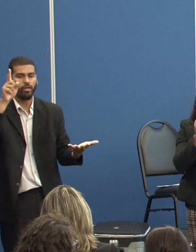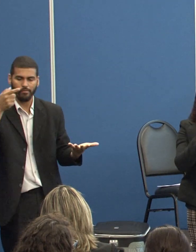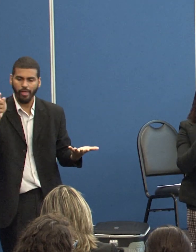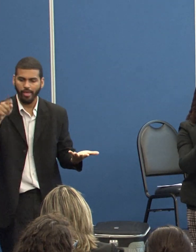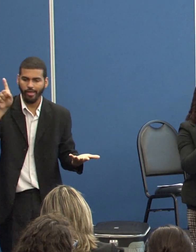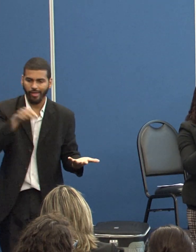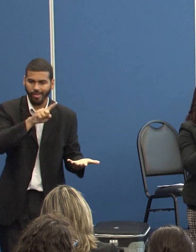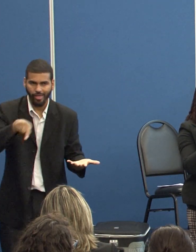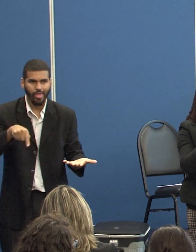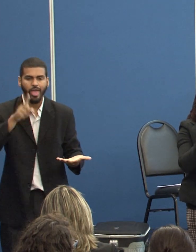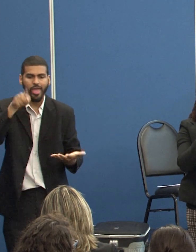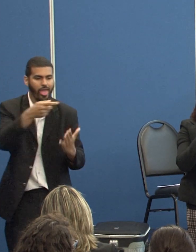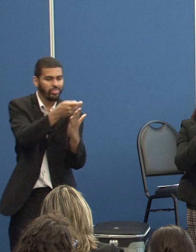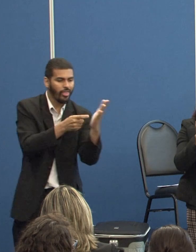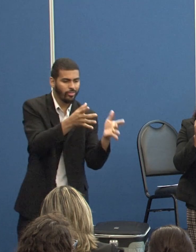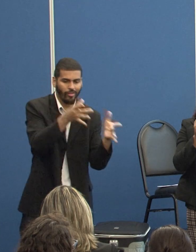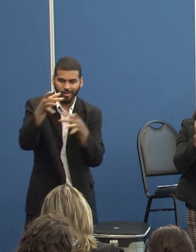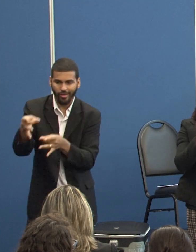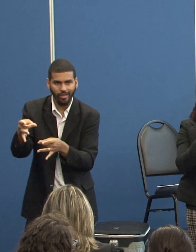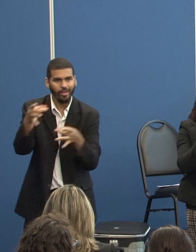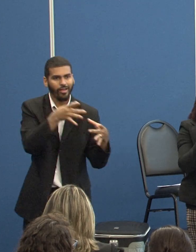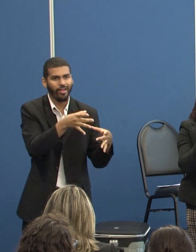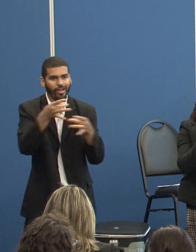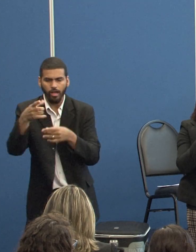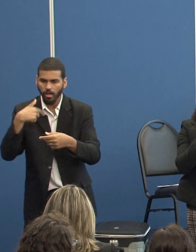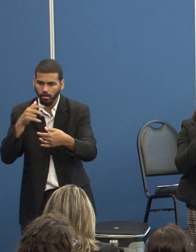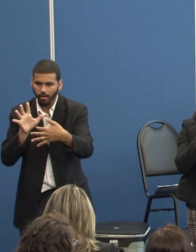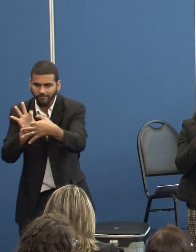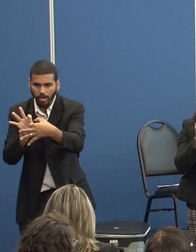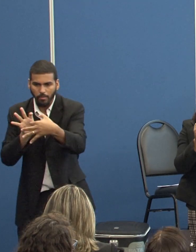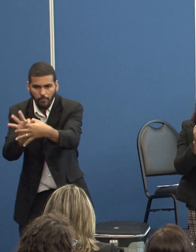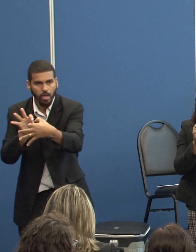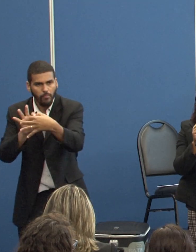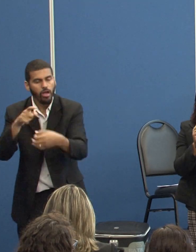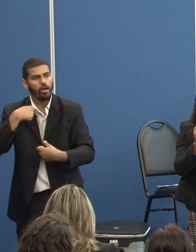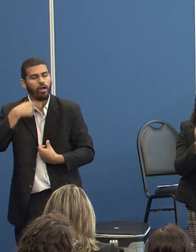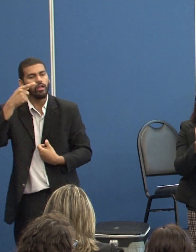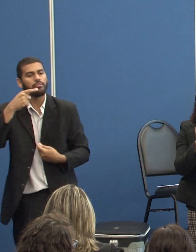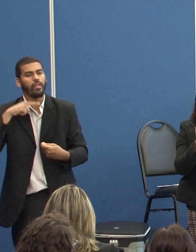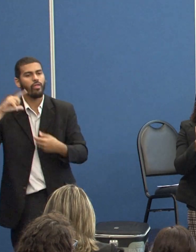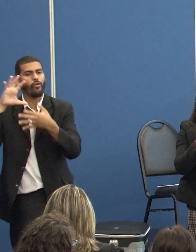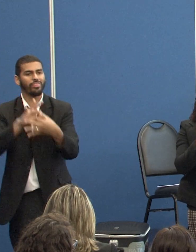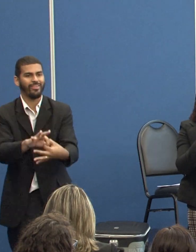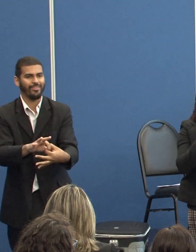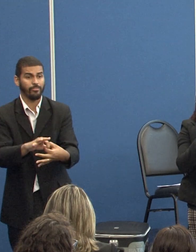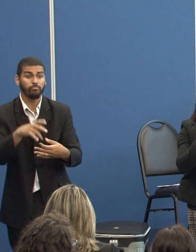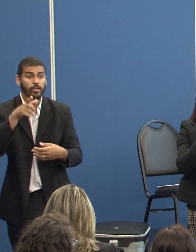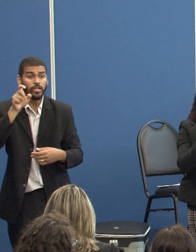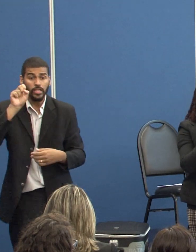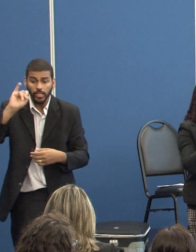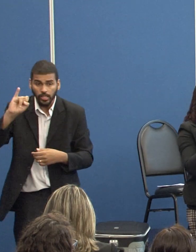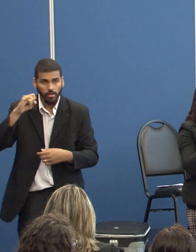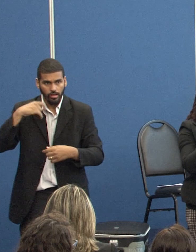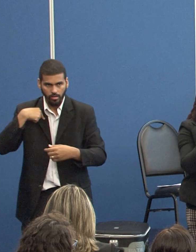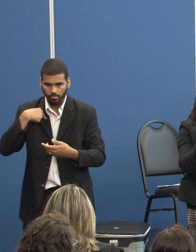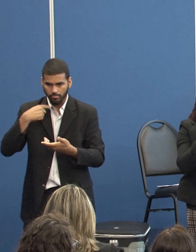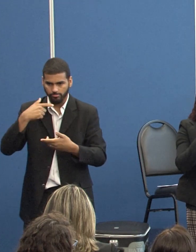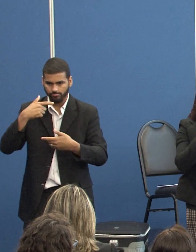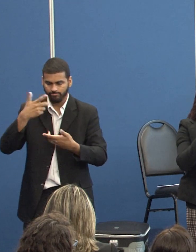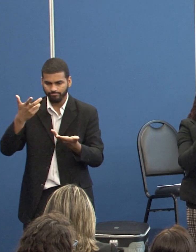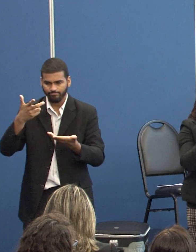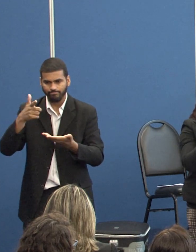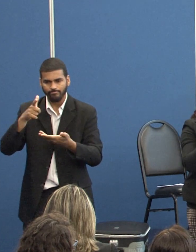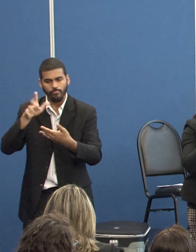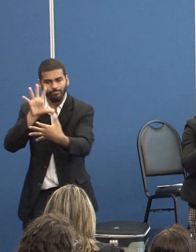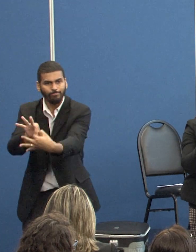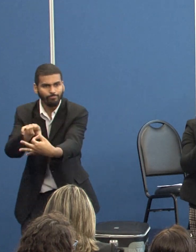que o mecanismo de avaliação ele precisa também fazer jus à legislação na qual está em vigor? Eu posso simplesmente colocar um banco de dados